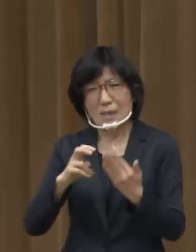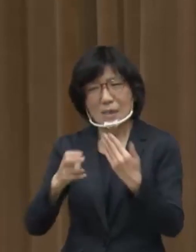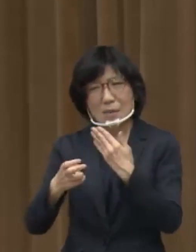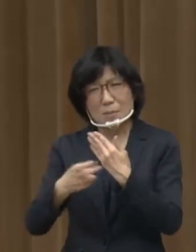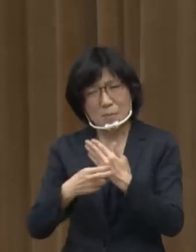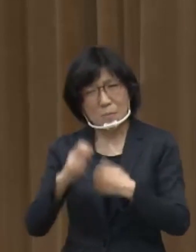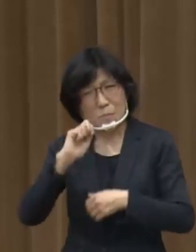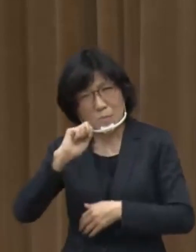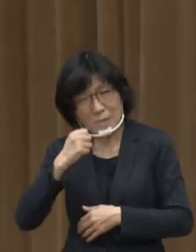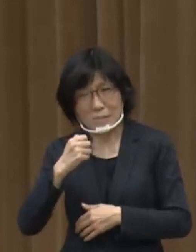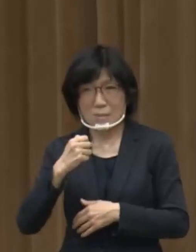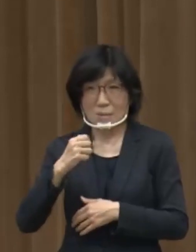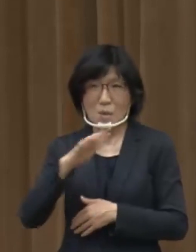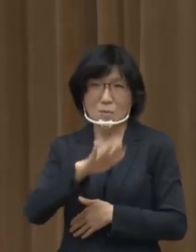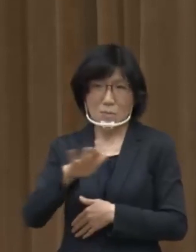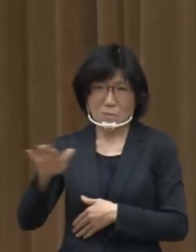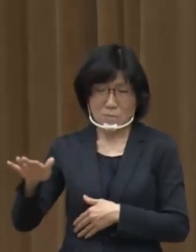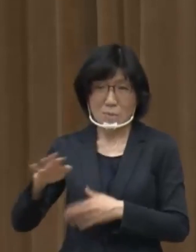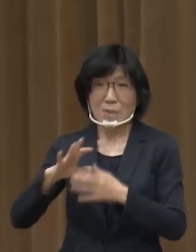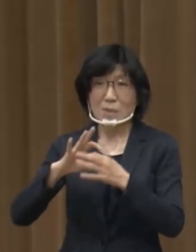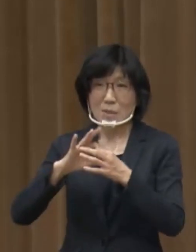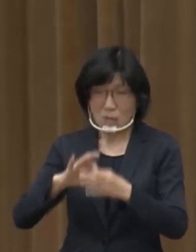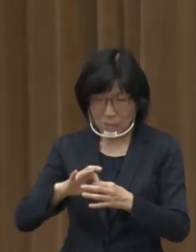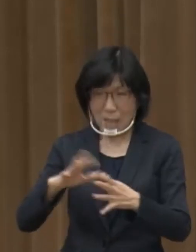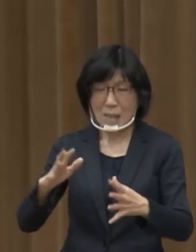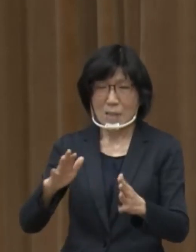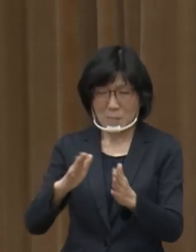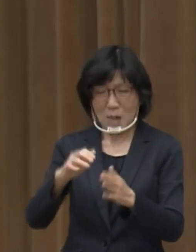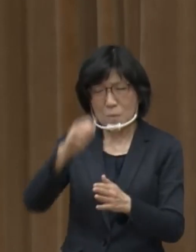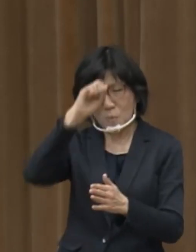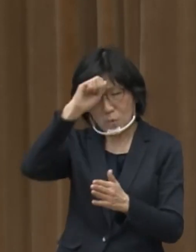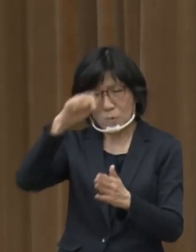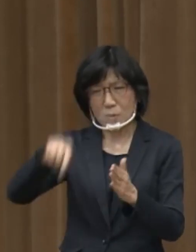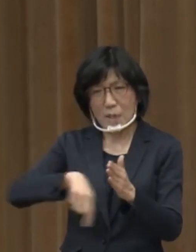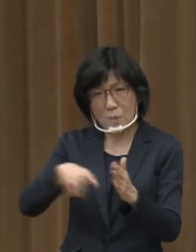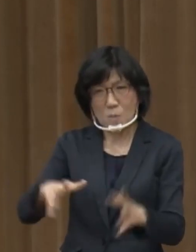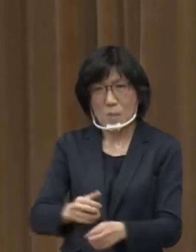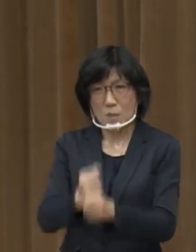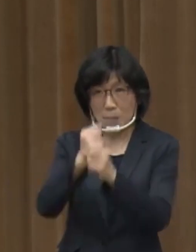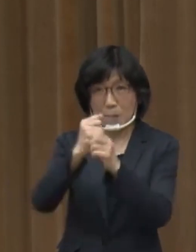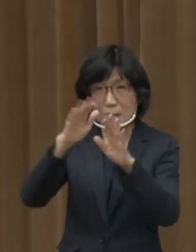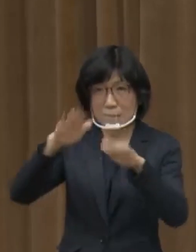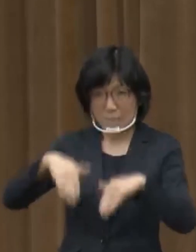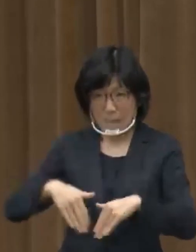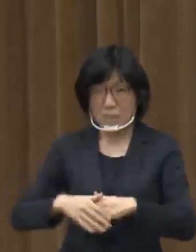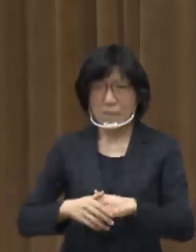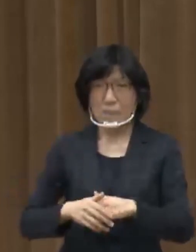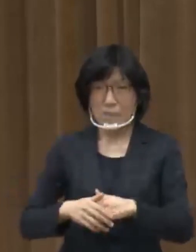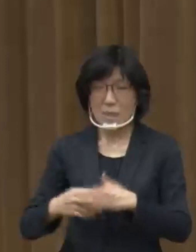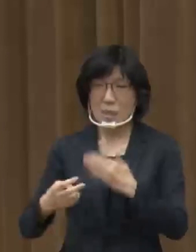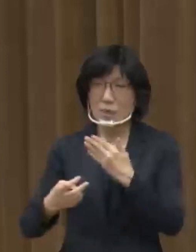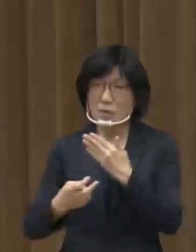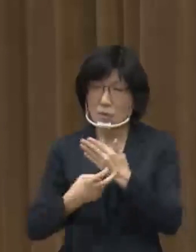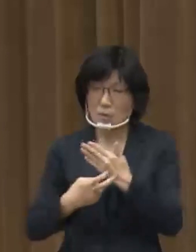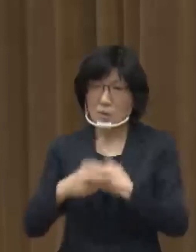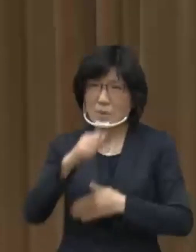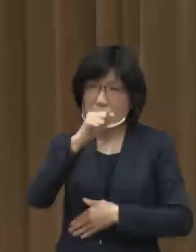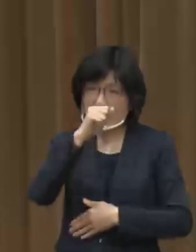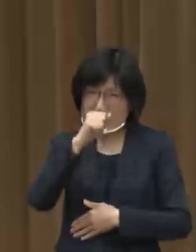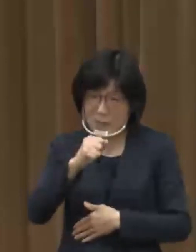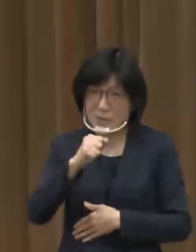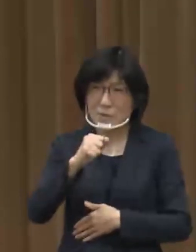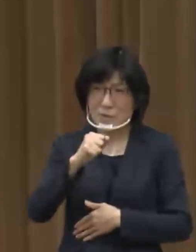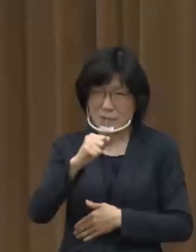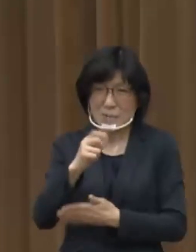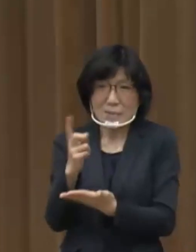のために422症例をまとめましたが、県の症例集の特徴としては診療に役立つ指